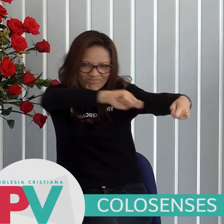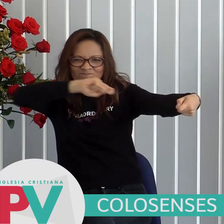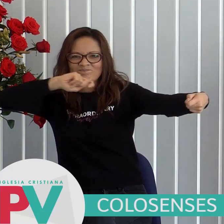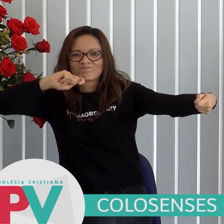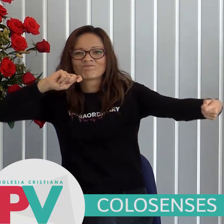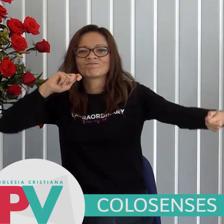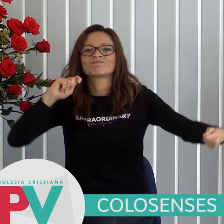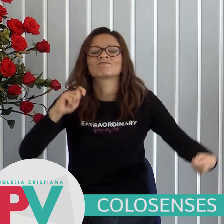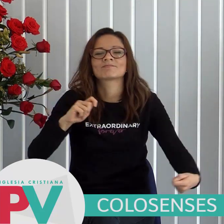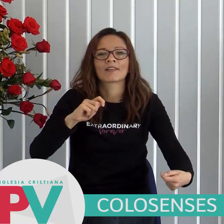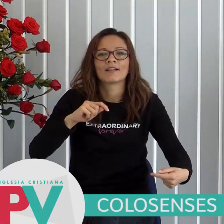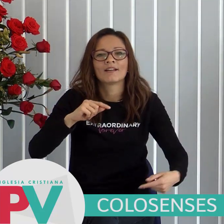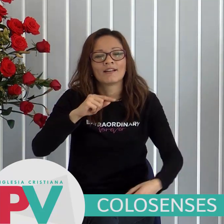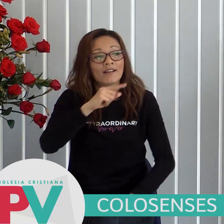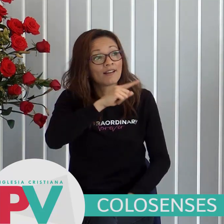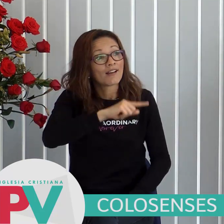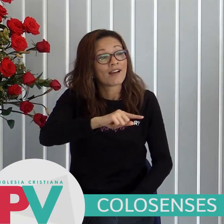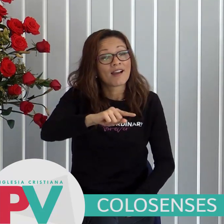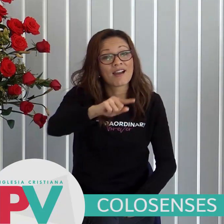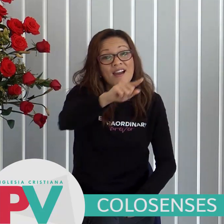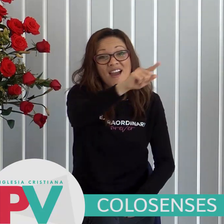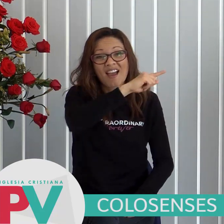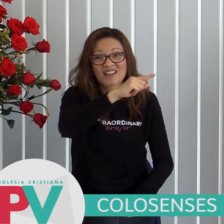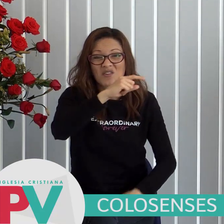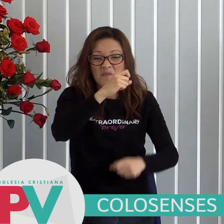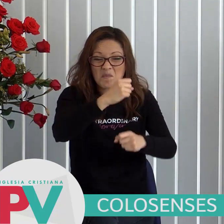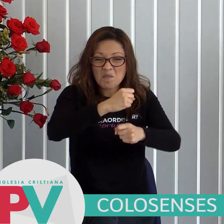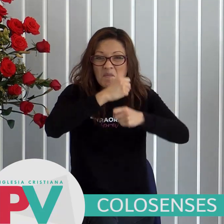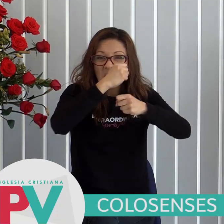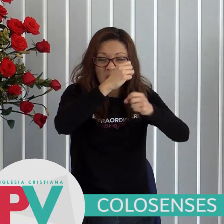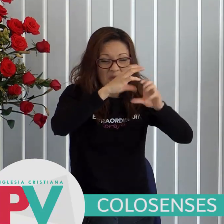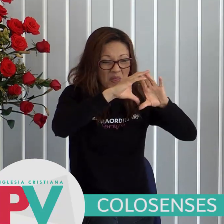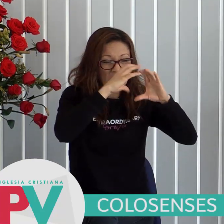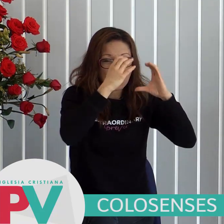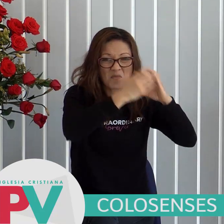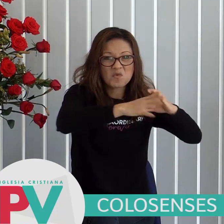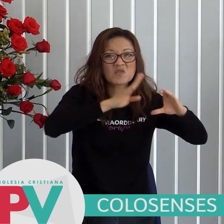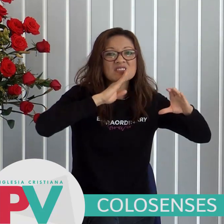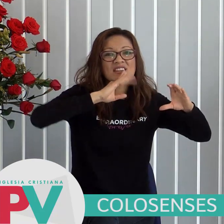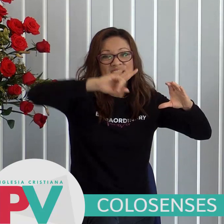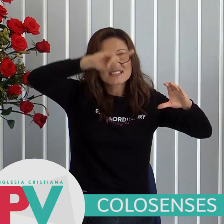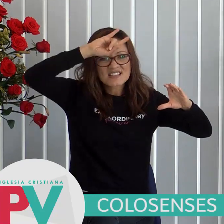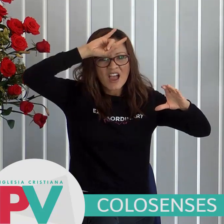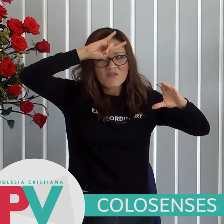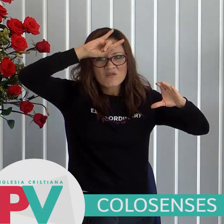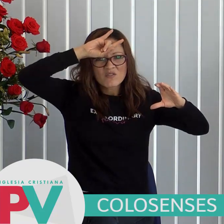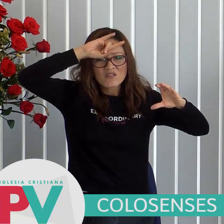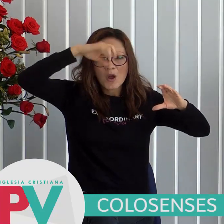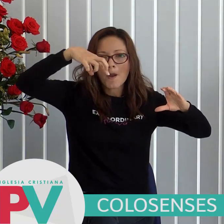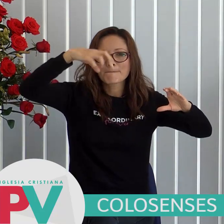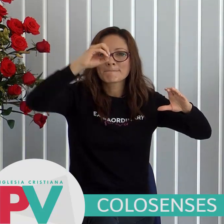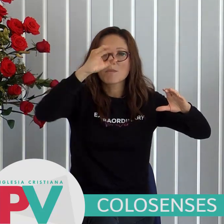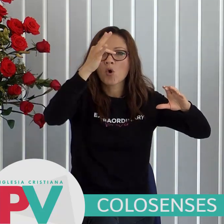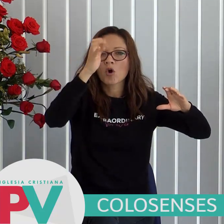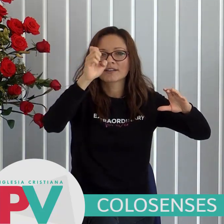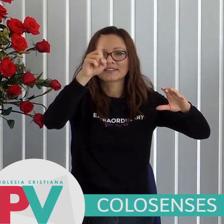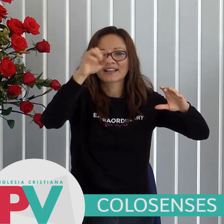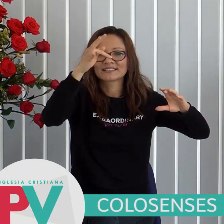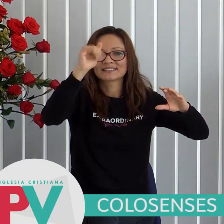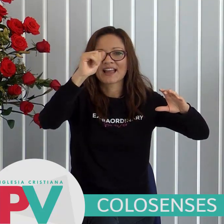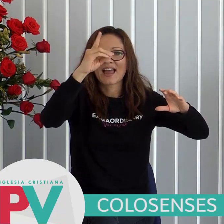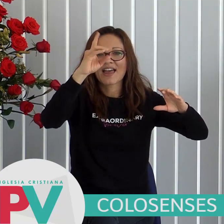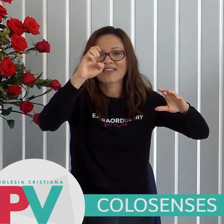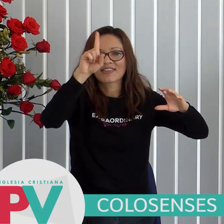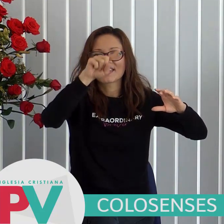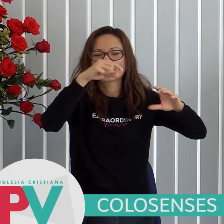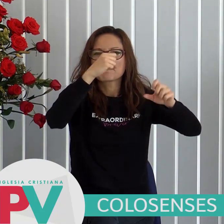los principados, a las potestades. Usted sabe que son potestades, potencias,